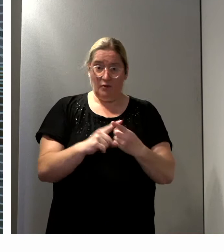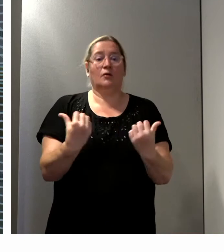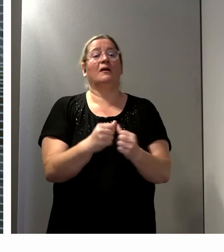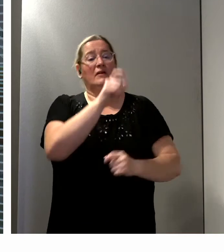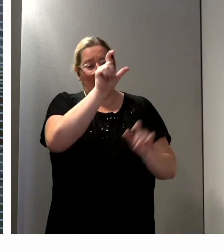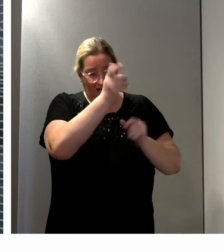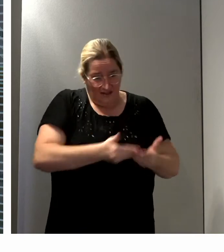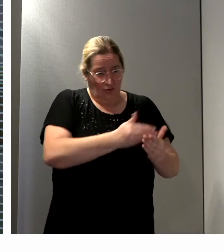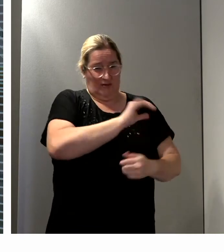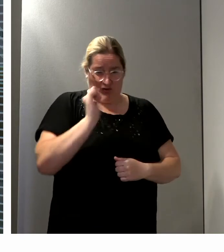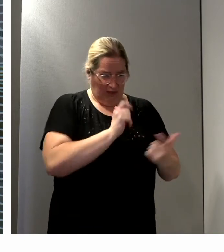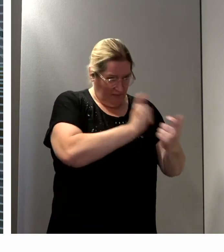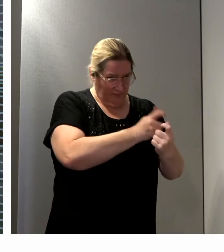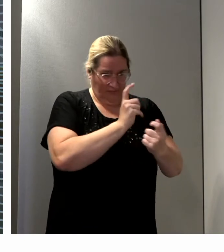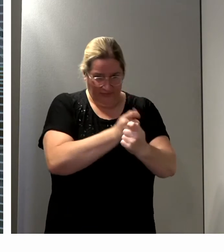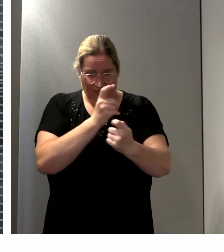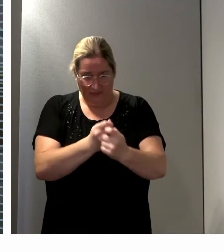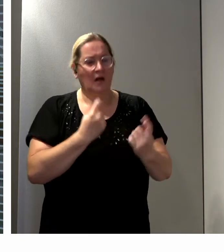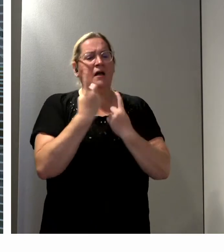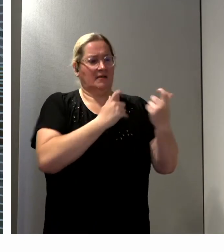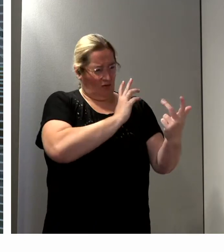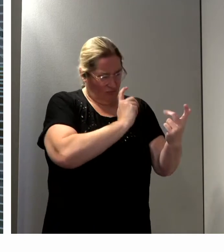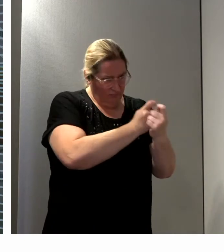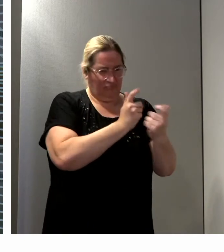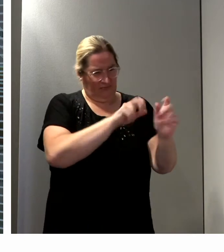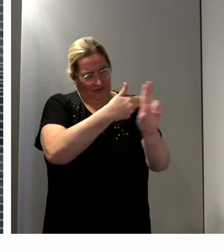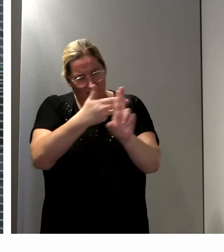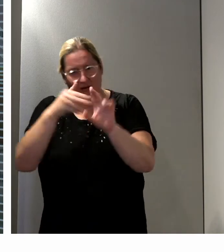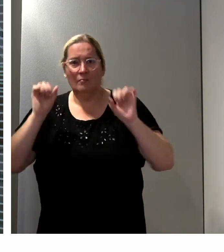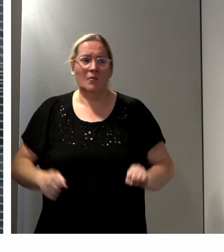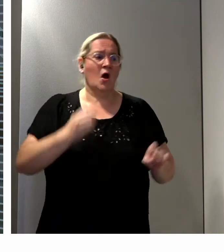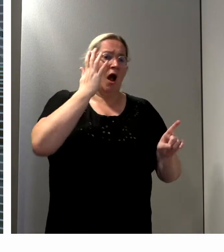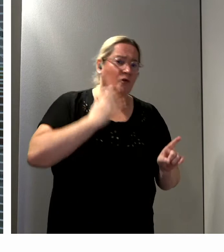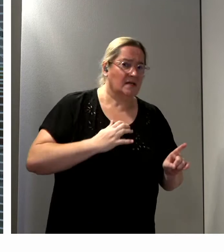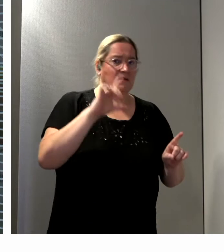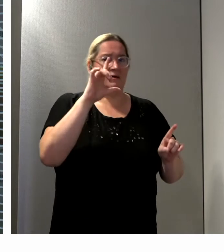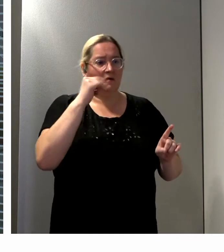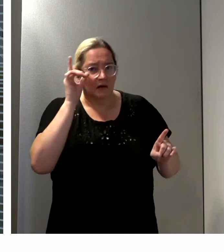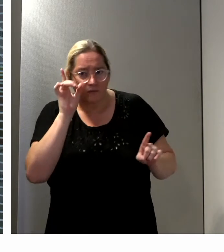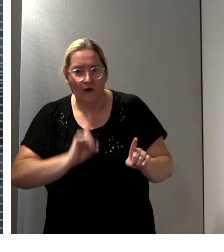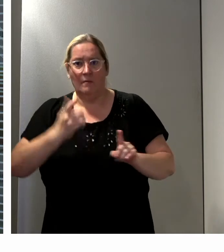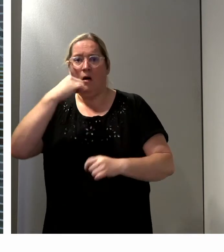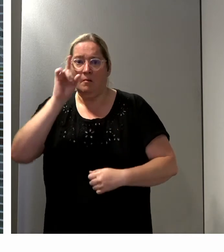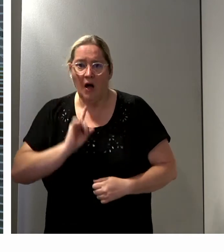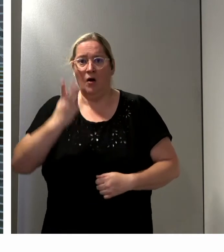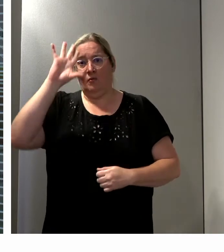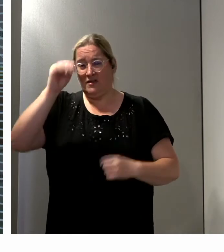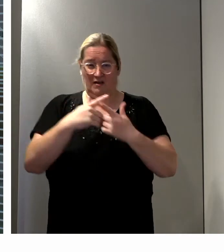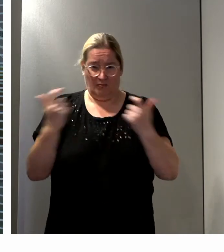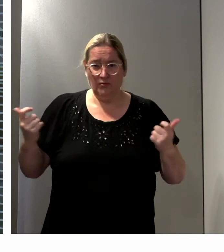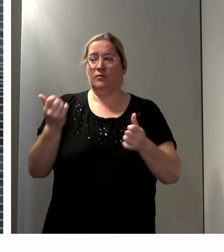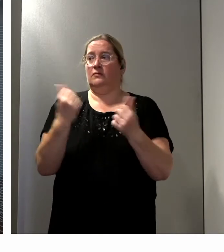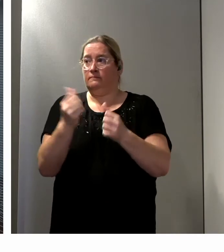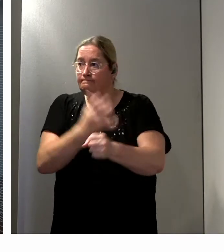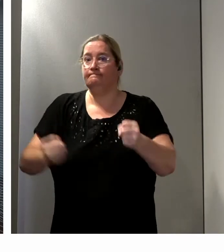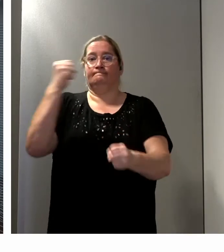au cas par cas, aux questions que peuvent se poser les adolescents, les adolescentes, mais également les parents, mais également les professionnels. On a élaboré un